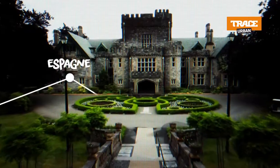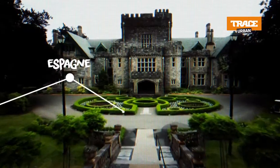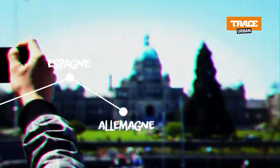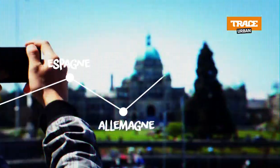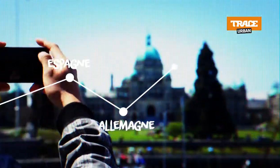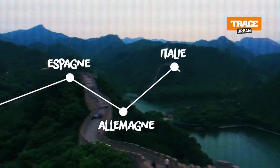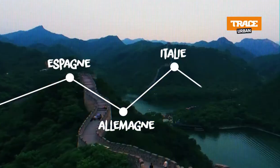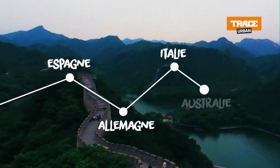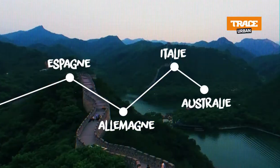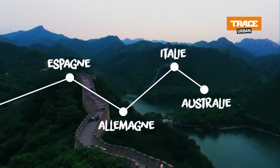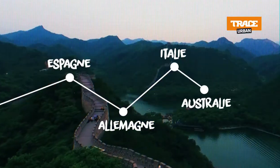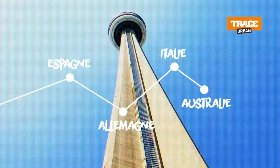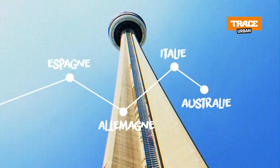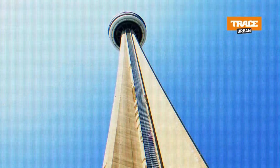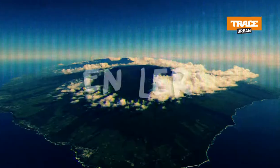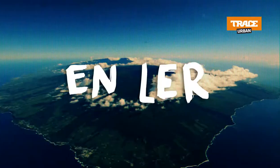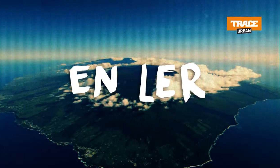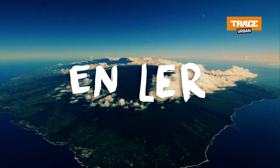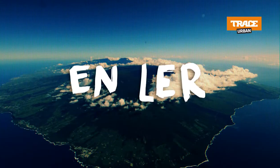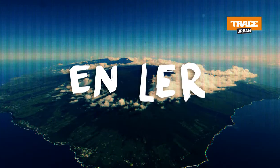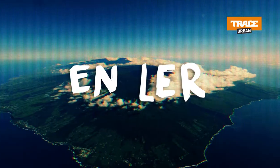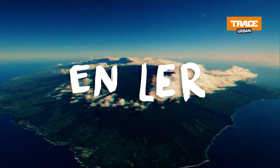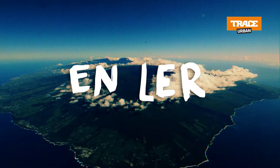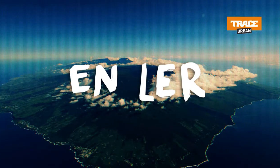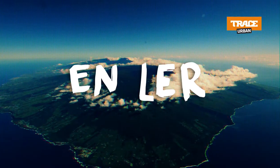Aujourd'hui, grâce aux bourses de voyages en l'air, par Reims.